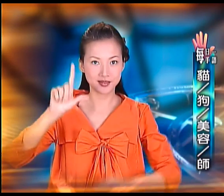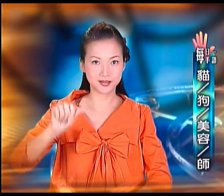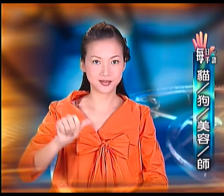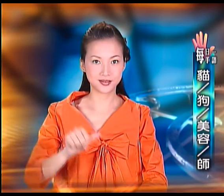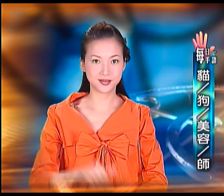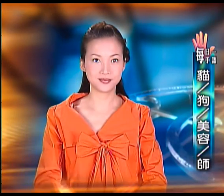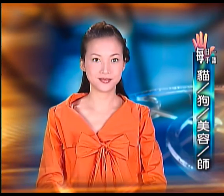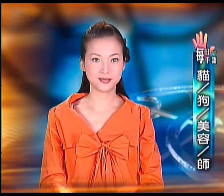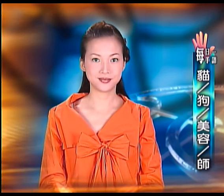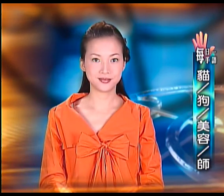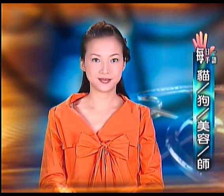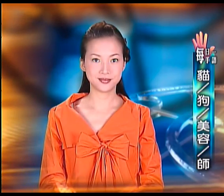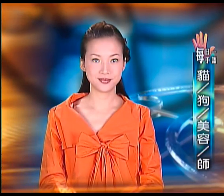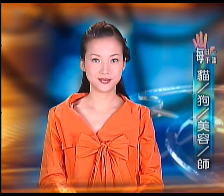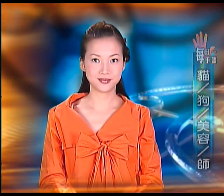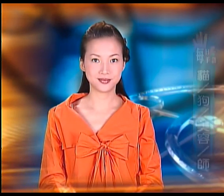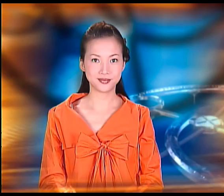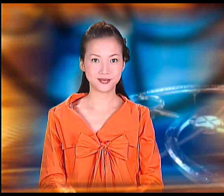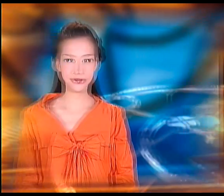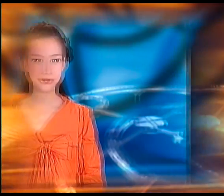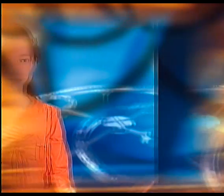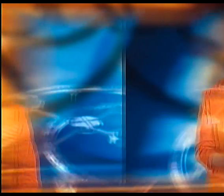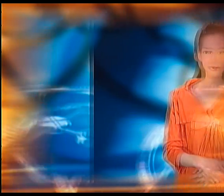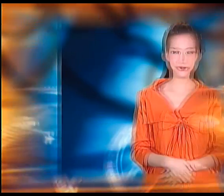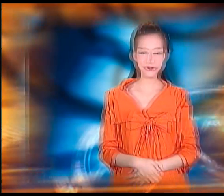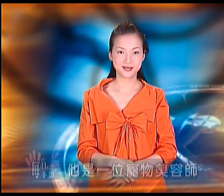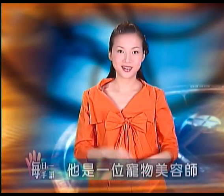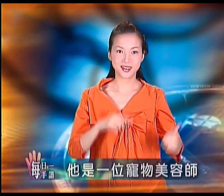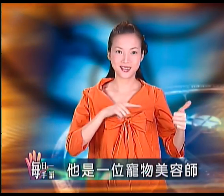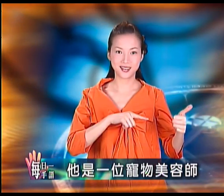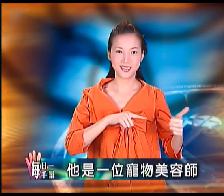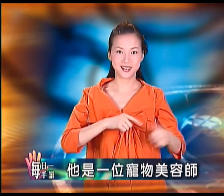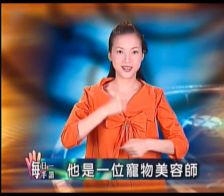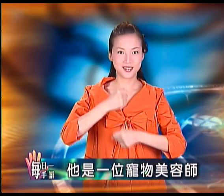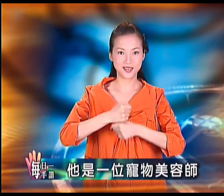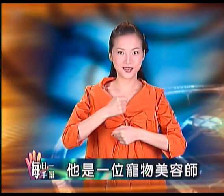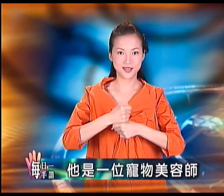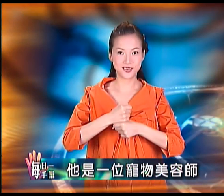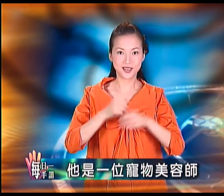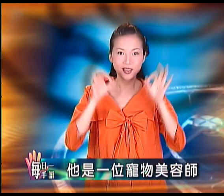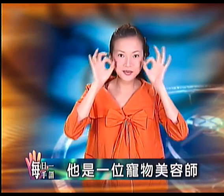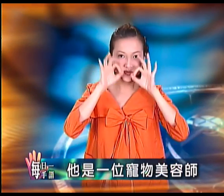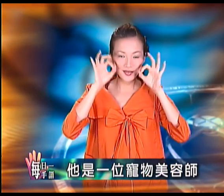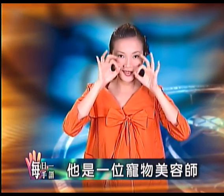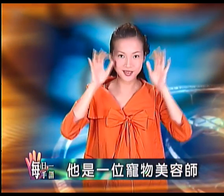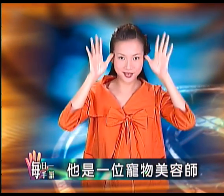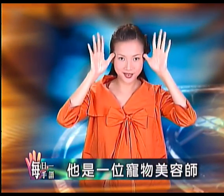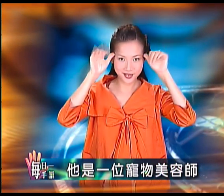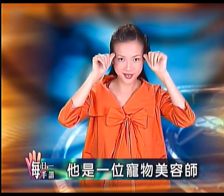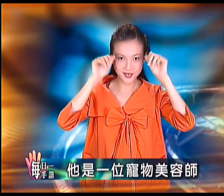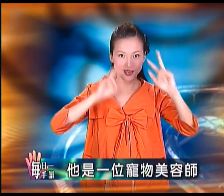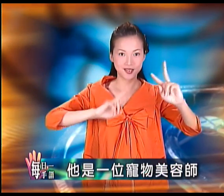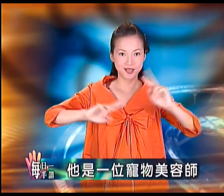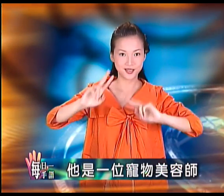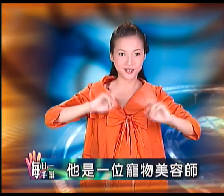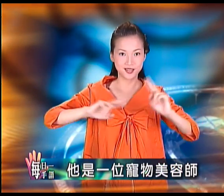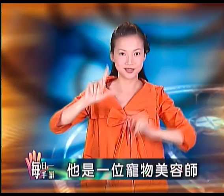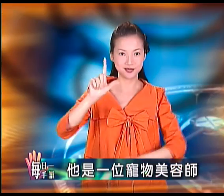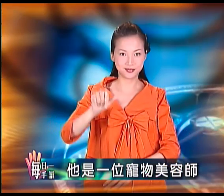师傅的手语就可以了。他是一位宠物美容师。